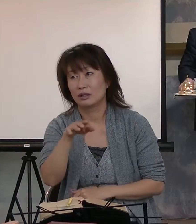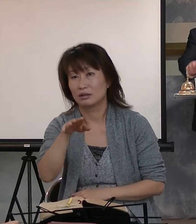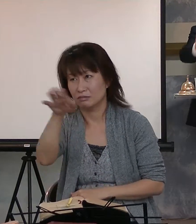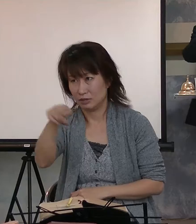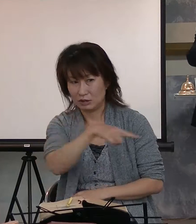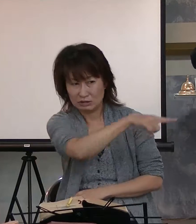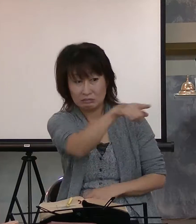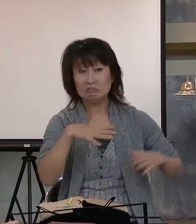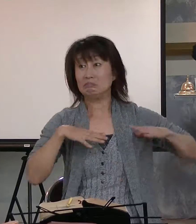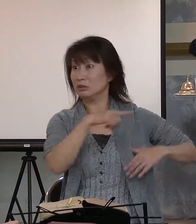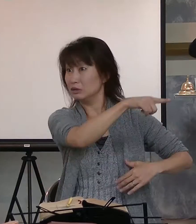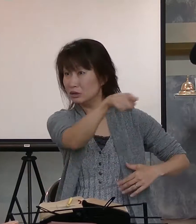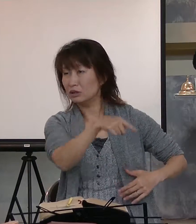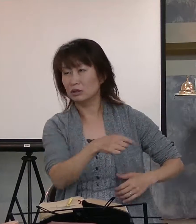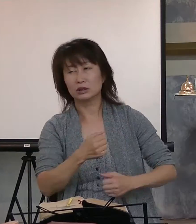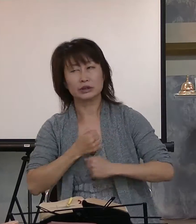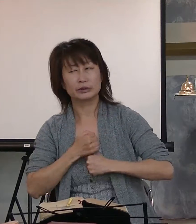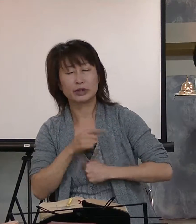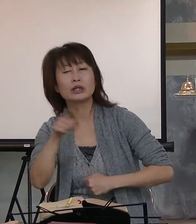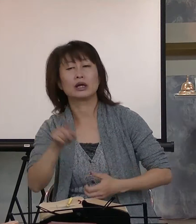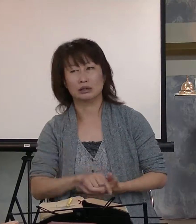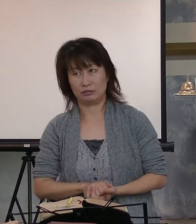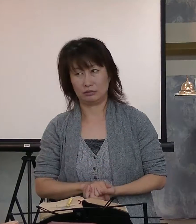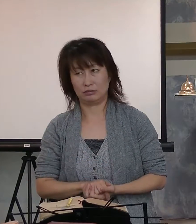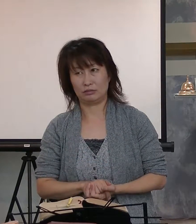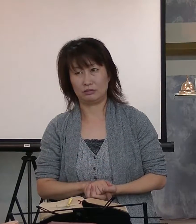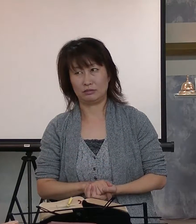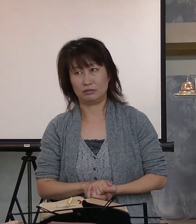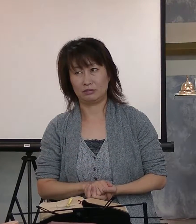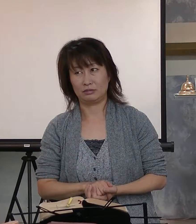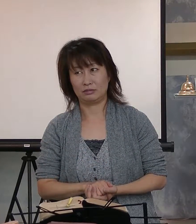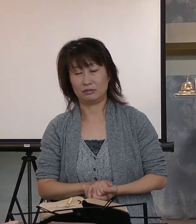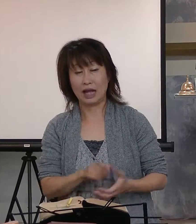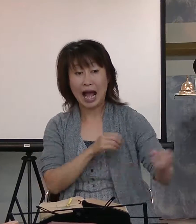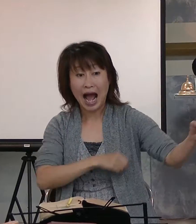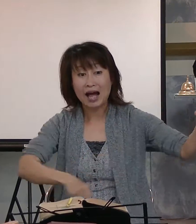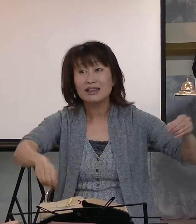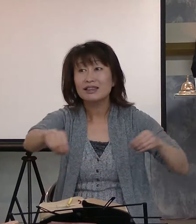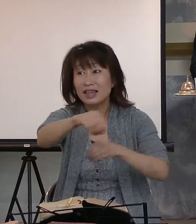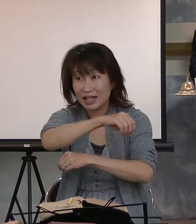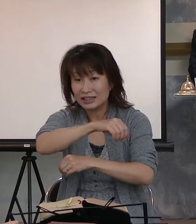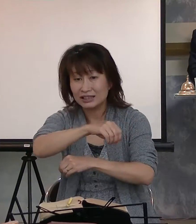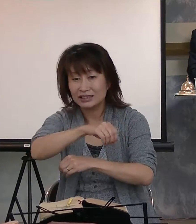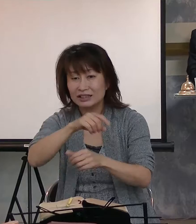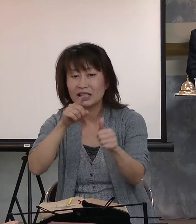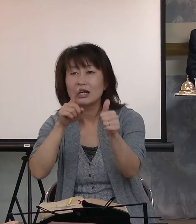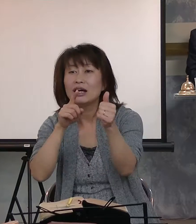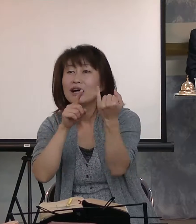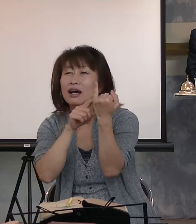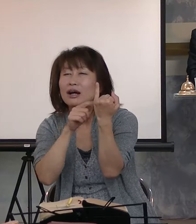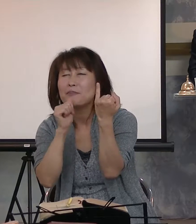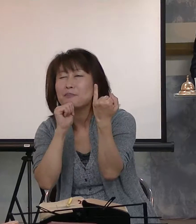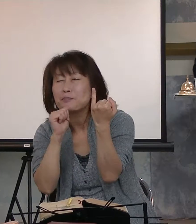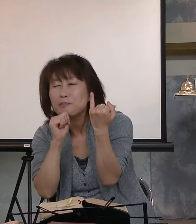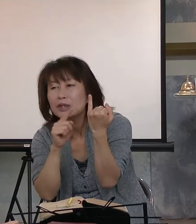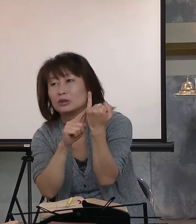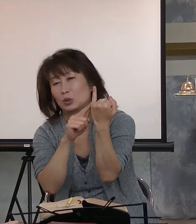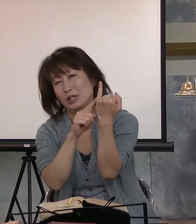い。その人と対照的に貧しい女性が